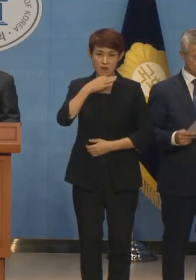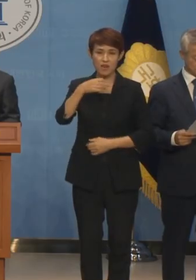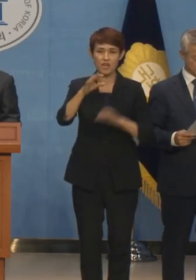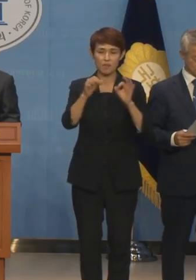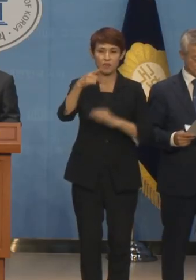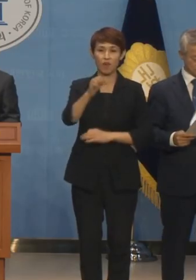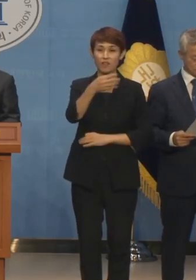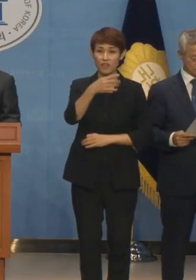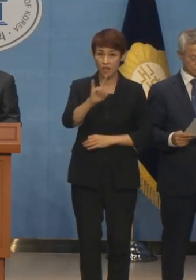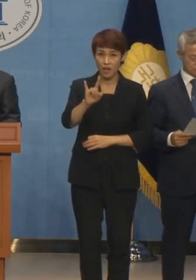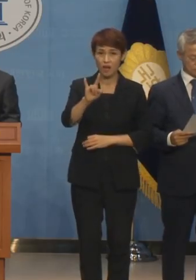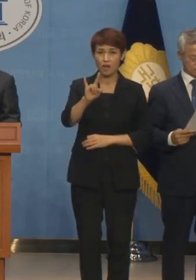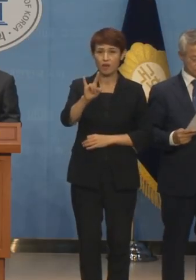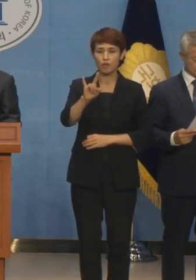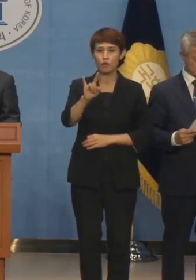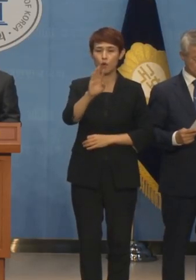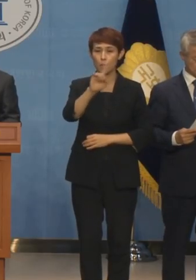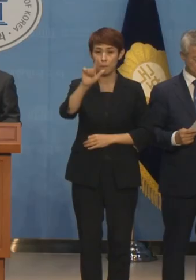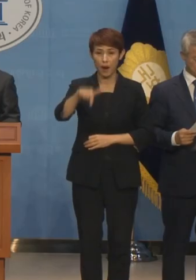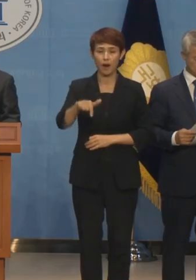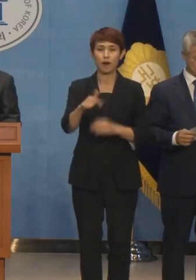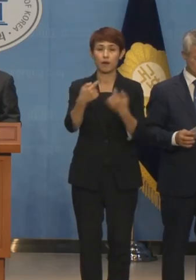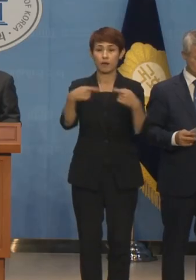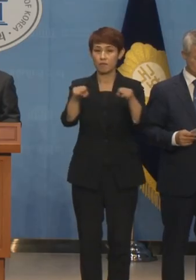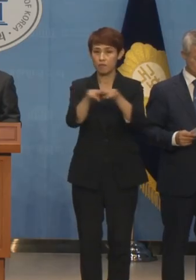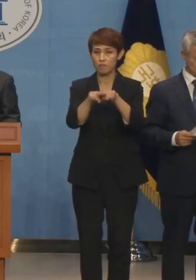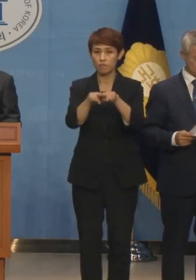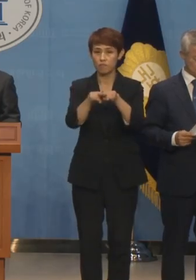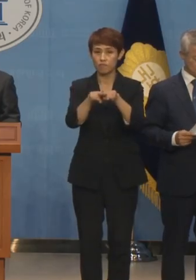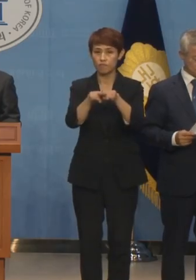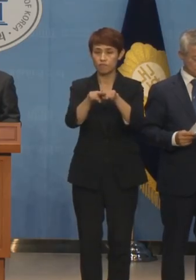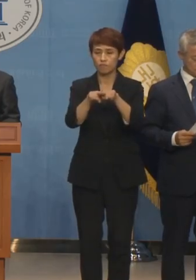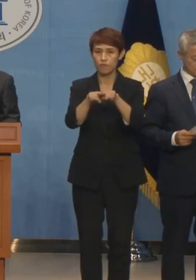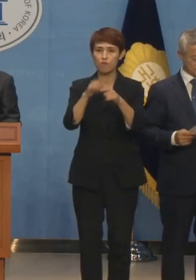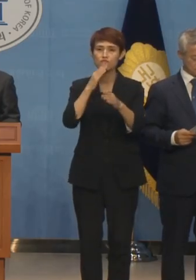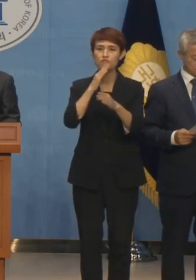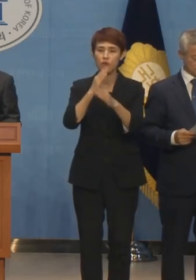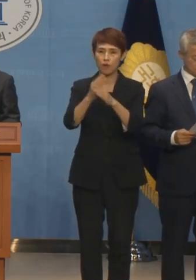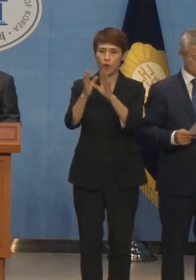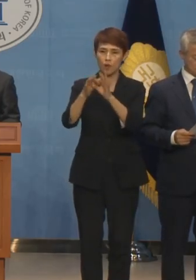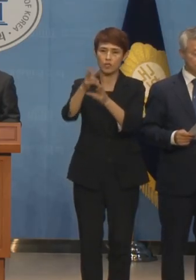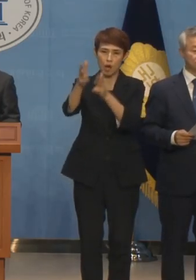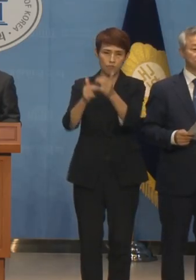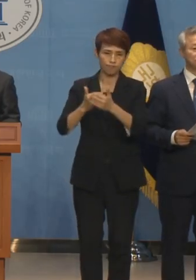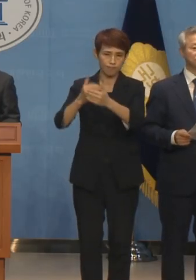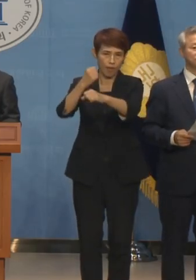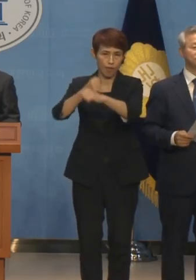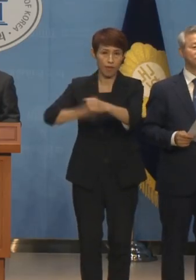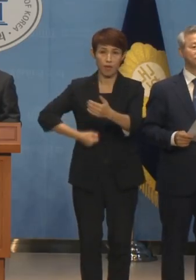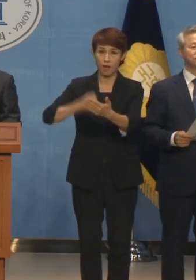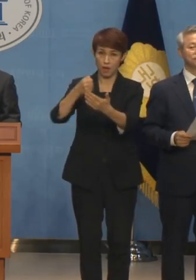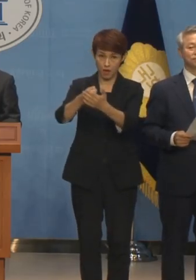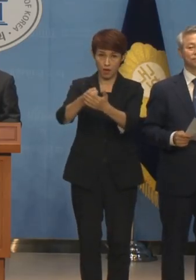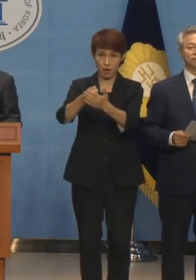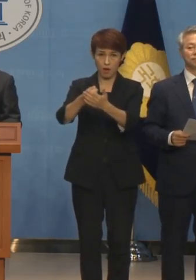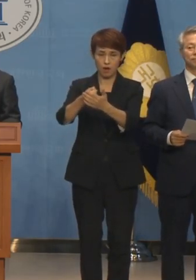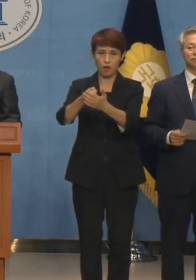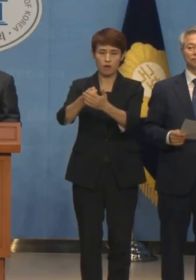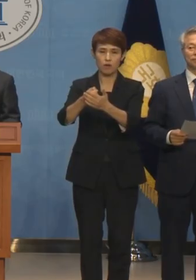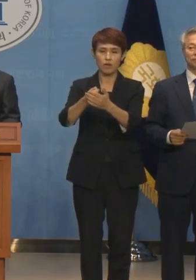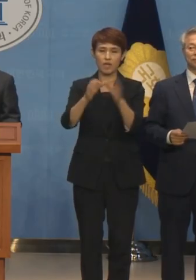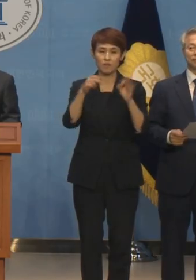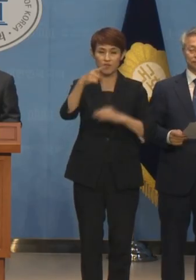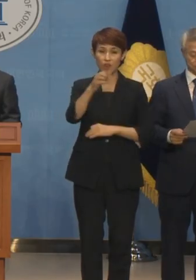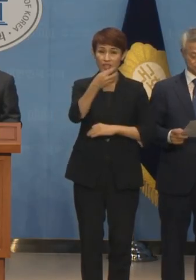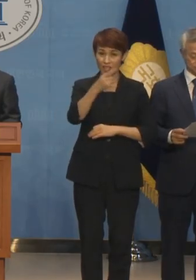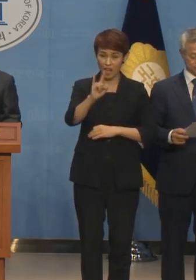김성태, 방용철과 함께 본격적으로 대북 사업을 추진하기로 마음먹고, 피고인